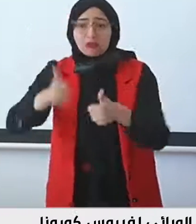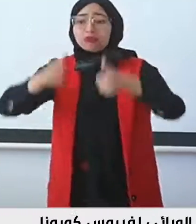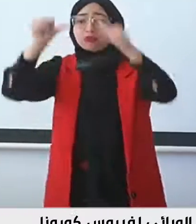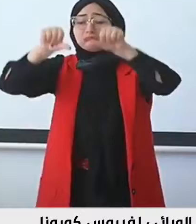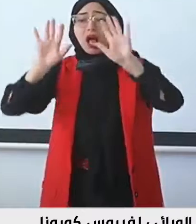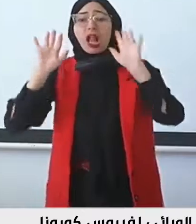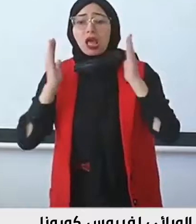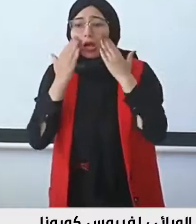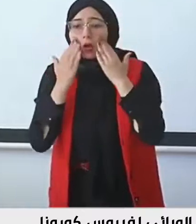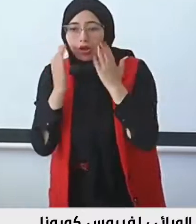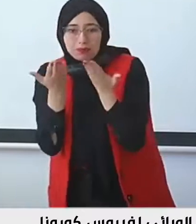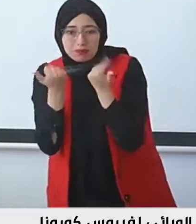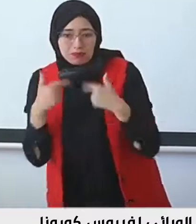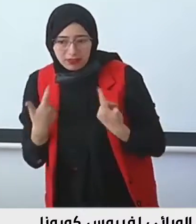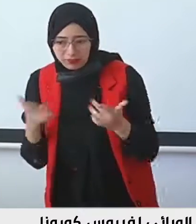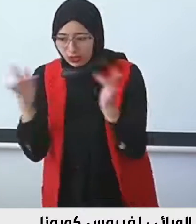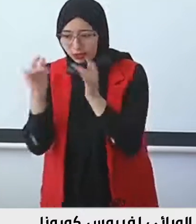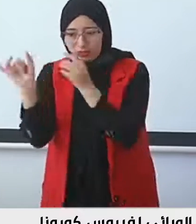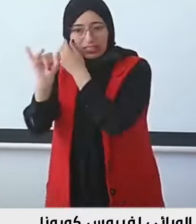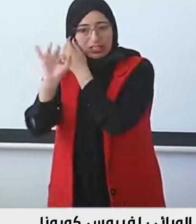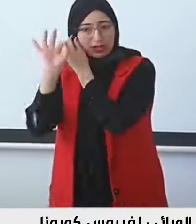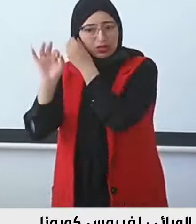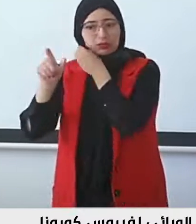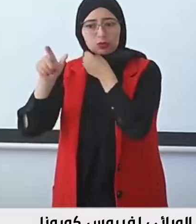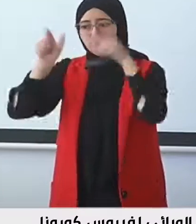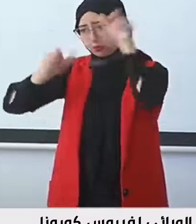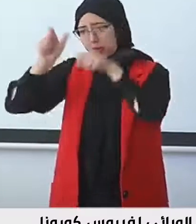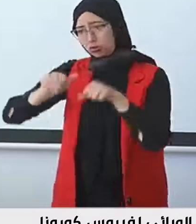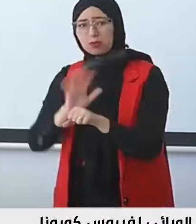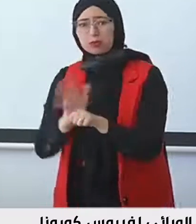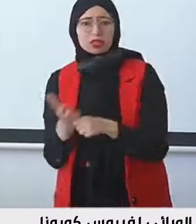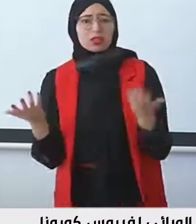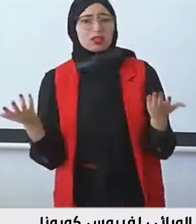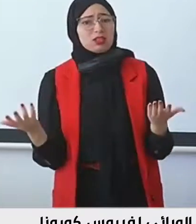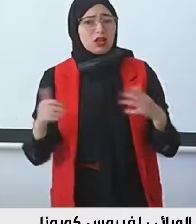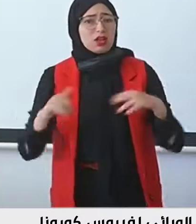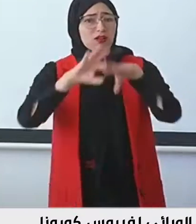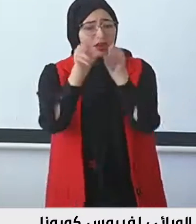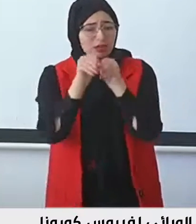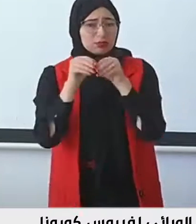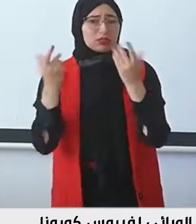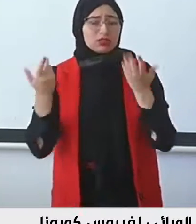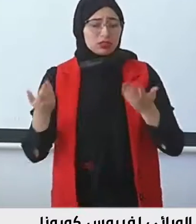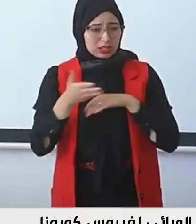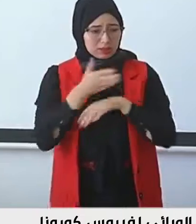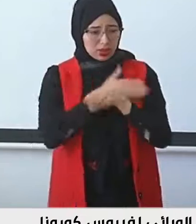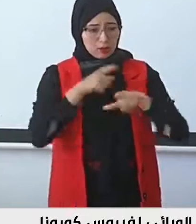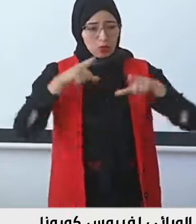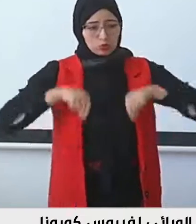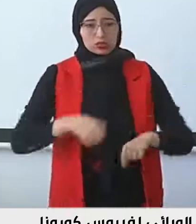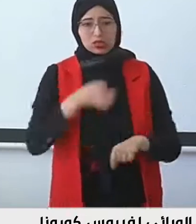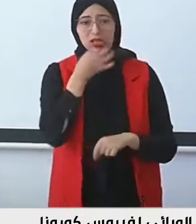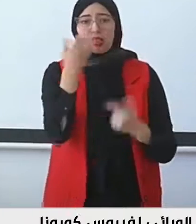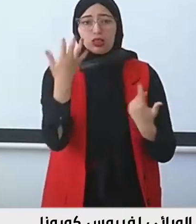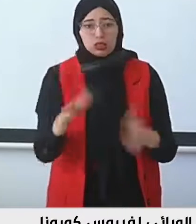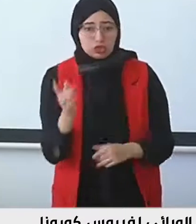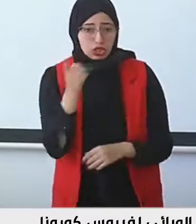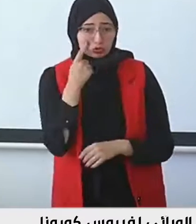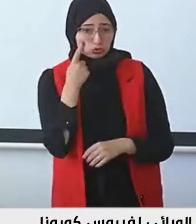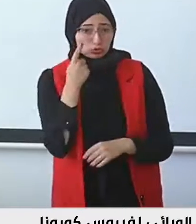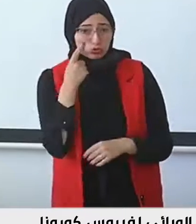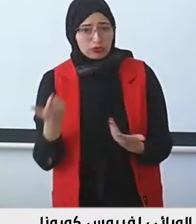اتصال، مع شكون خالفوا، يجب يكون فيهم حالات إيجابية. واحنا كما تفضل وقال السيد الوزير، لاحظنا